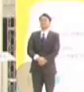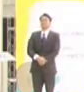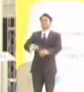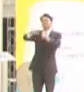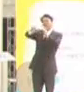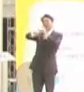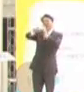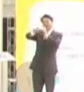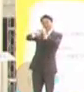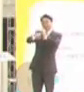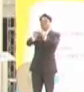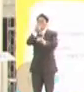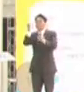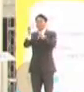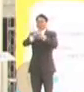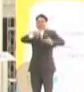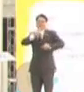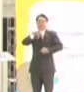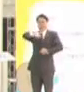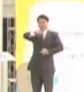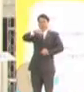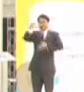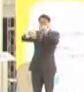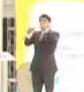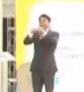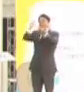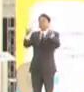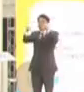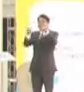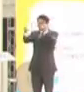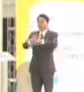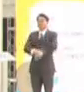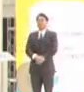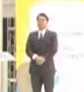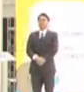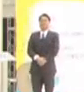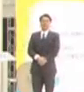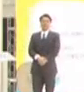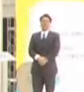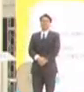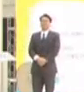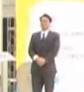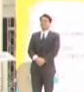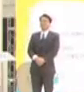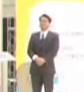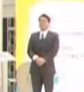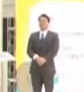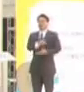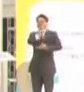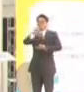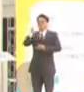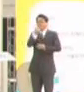시간 관계상 호명을 일괄 인사하도록 하겠습니다. 기본적으로 사회복지협의 대표협의체 위원님들 먼저 소개해드리도록 하겠습니다. 한 분 한